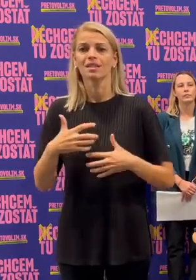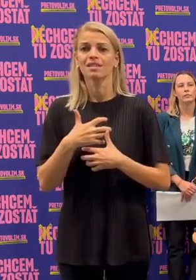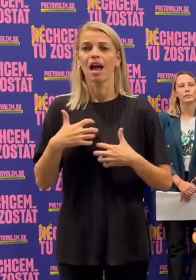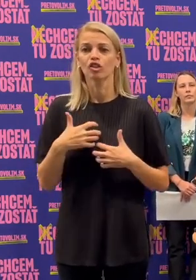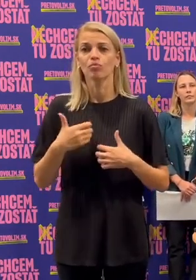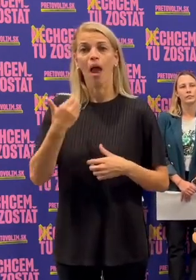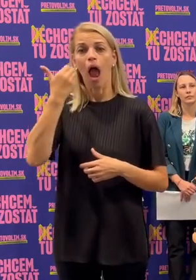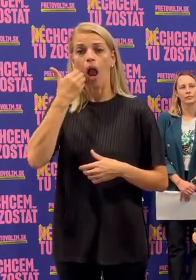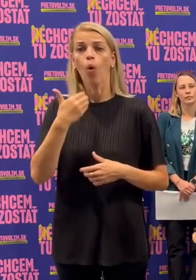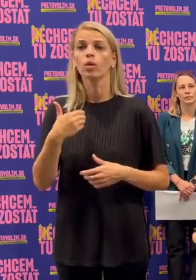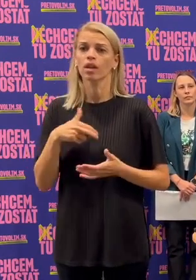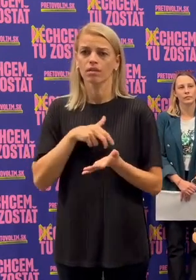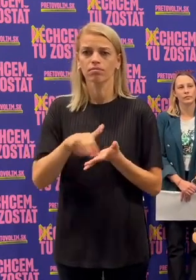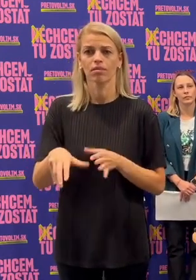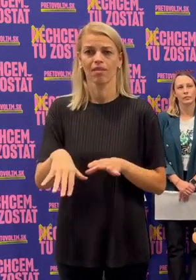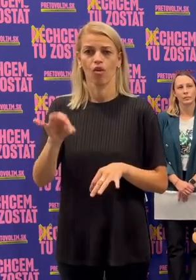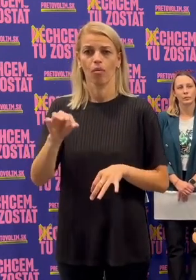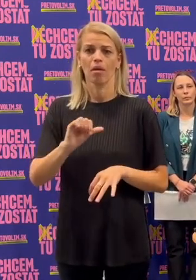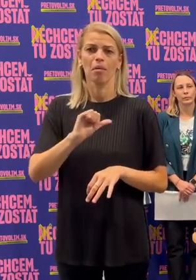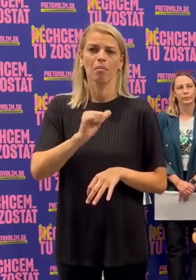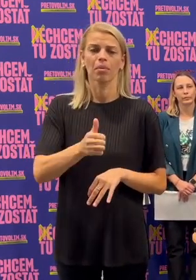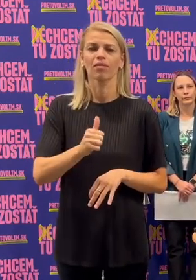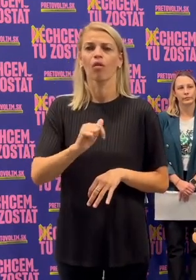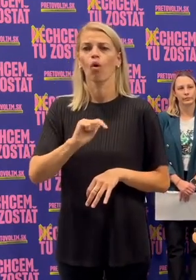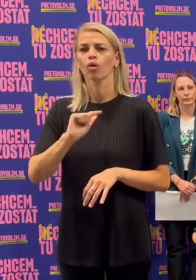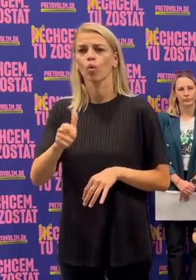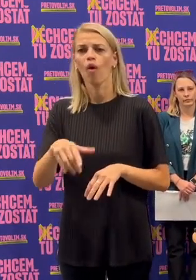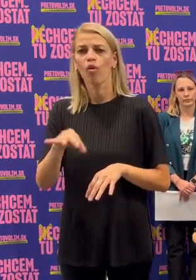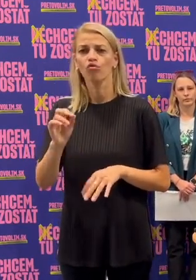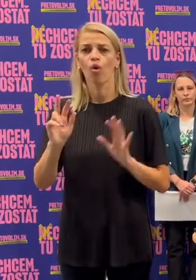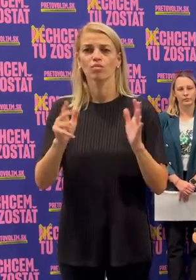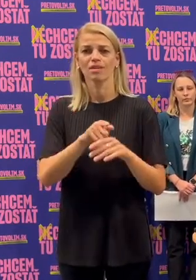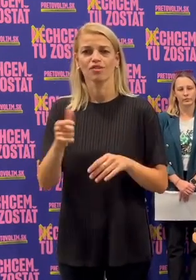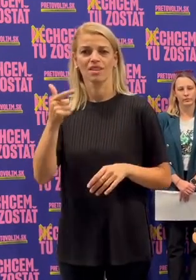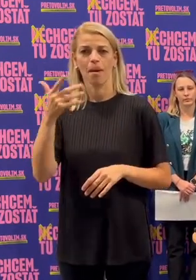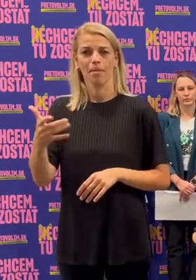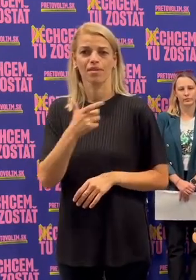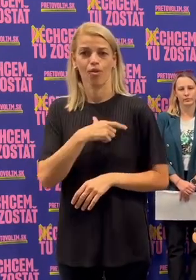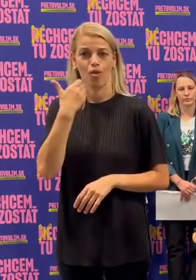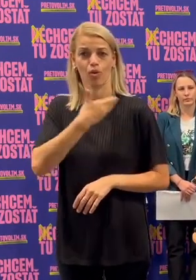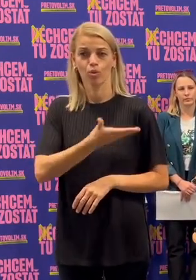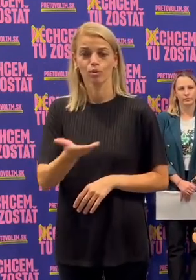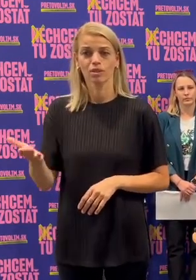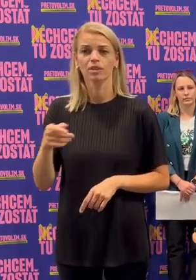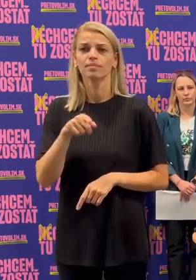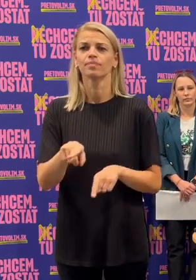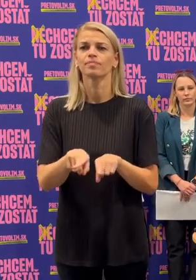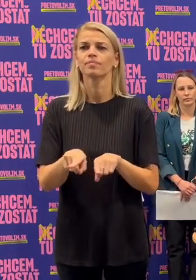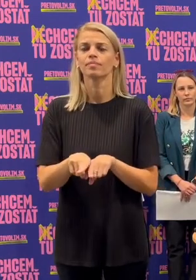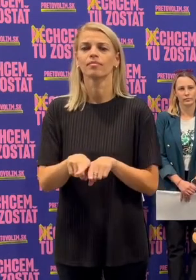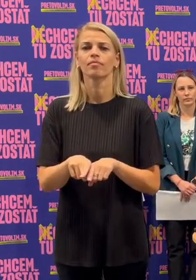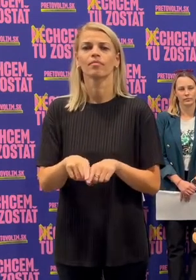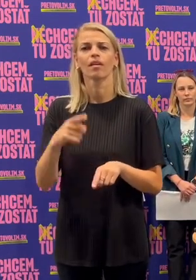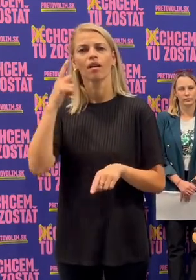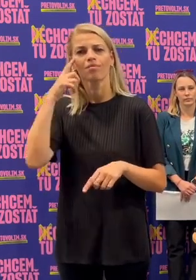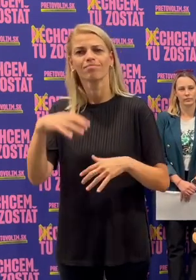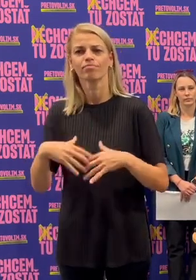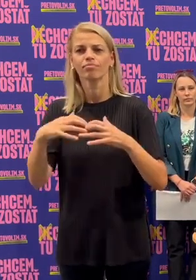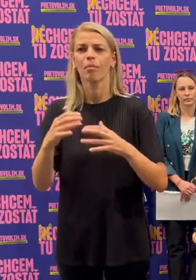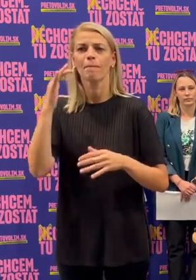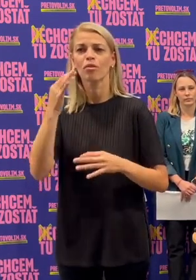iba k voľbám. Mladých ľudí, prvovoličov, druhovoličov od 18 do 25 rokov. Ten vlastne taký nejaký zárodok alebo tá myšlienka, že prečo